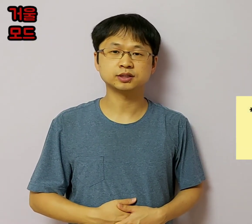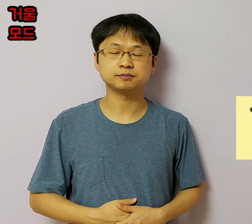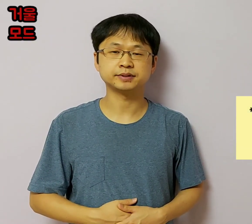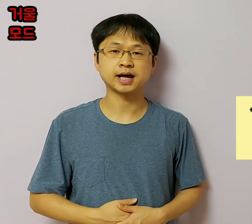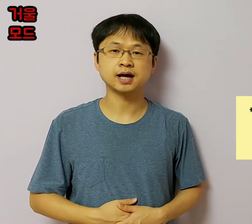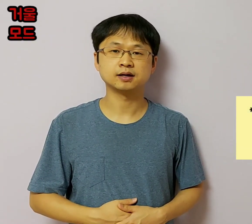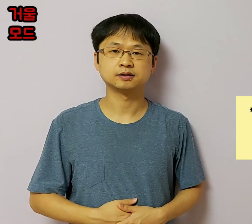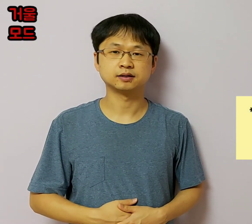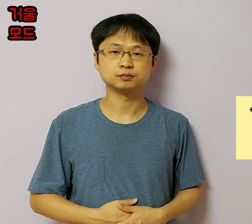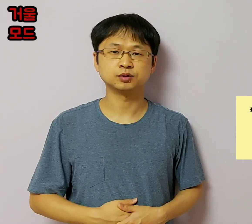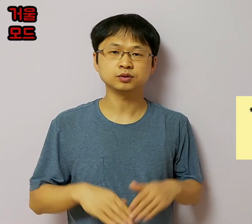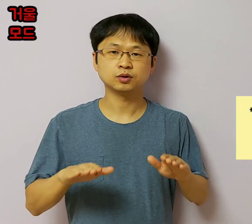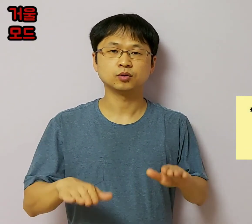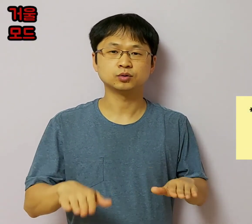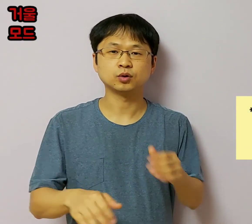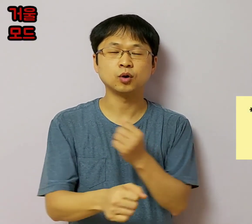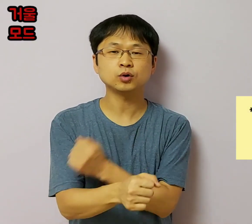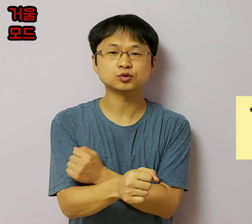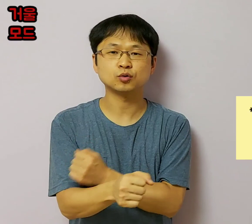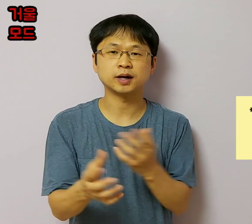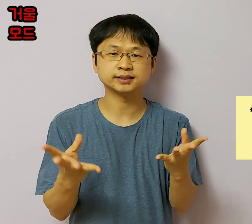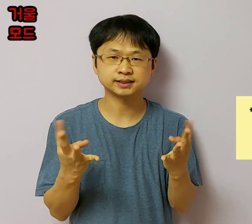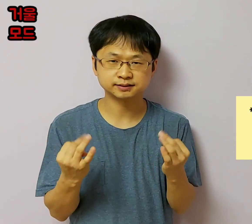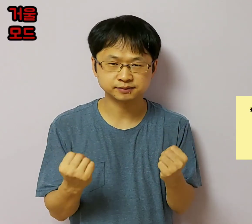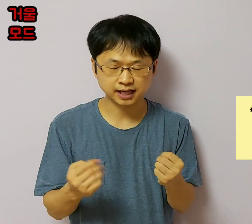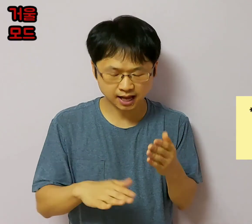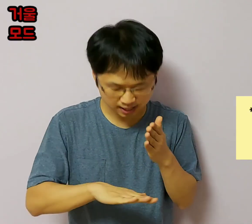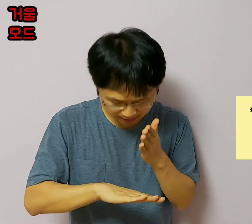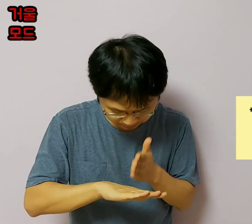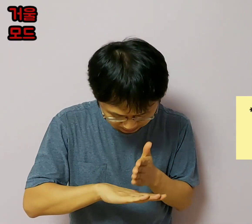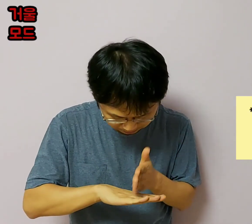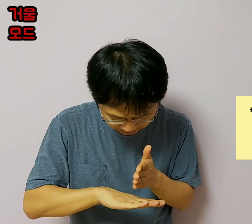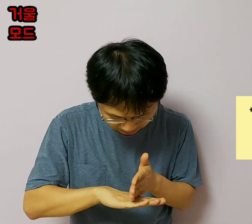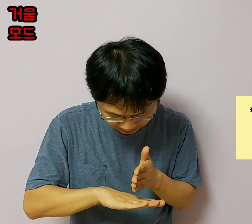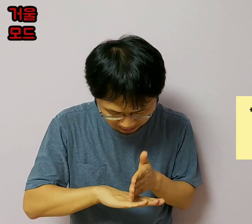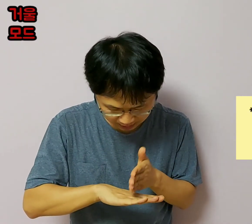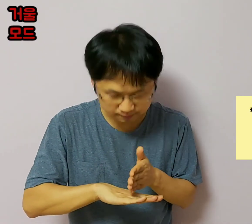추천드립니다. 여러분, 오늘도 수고 많으셨습니다. 감사합니다.